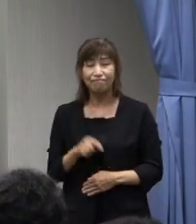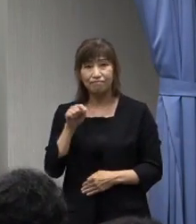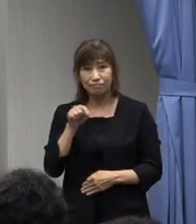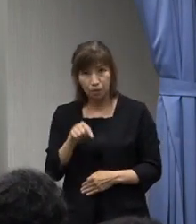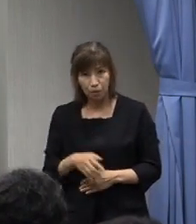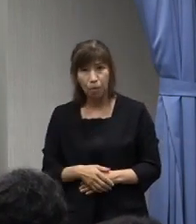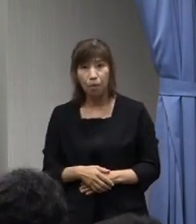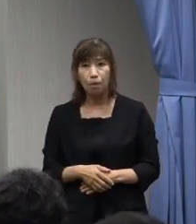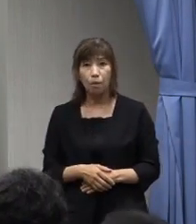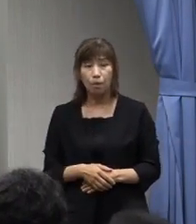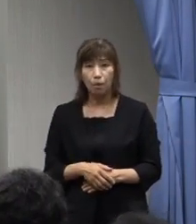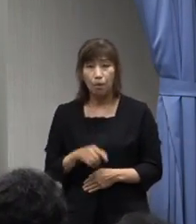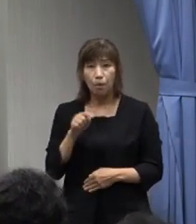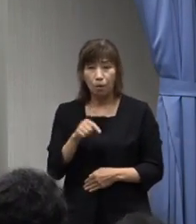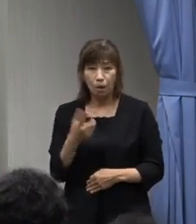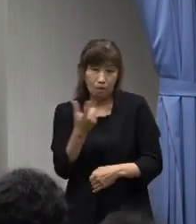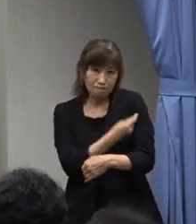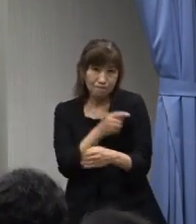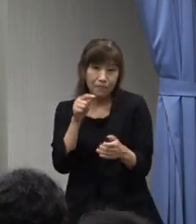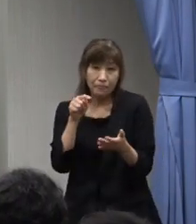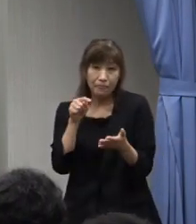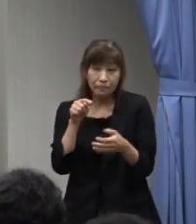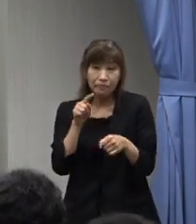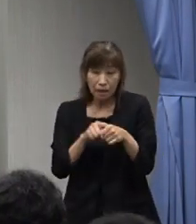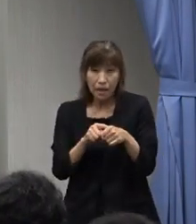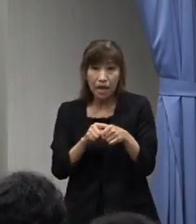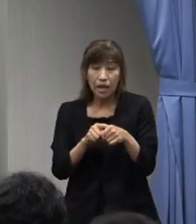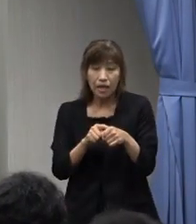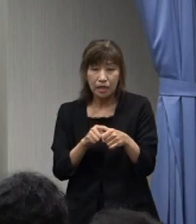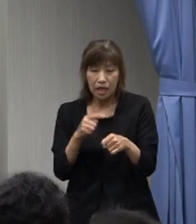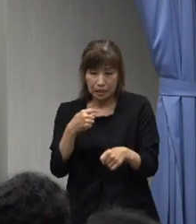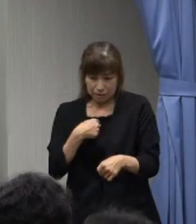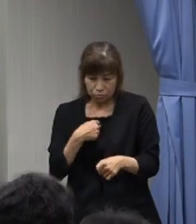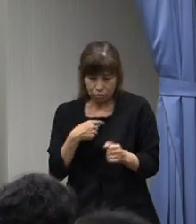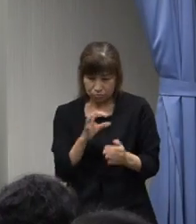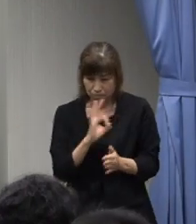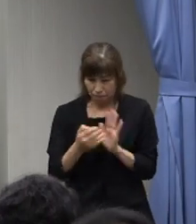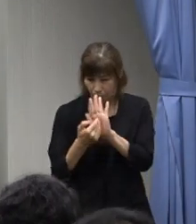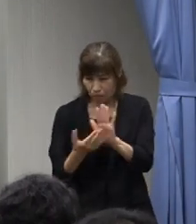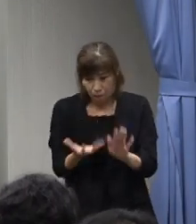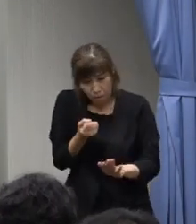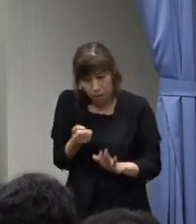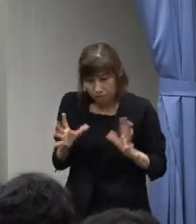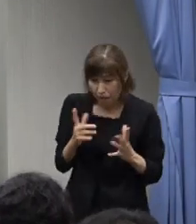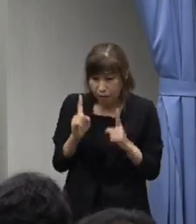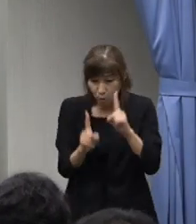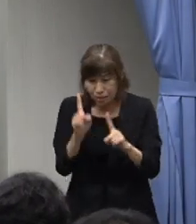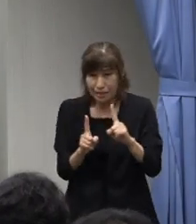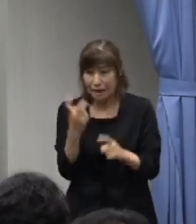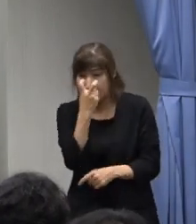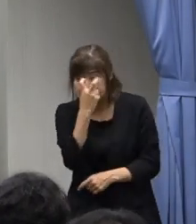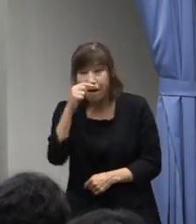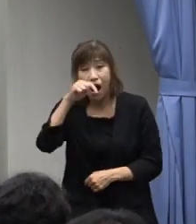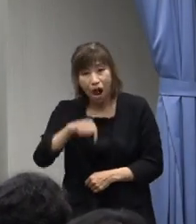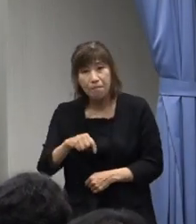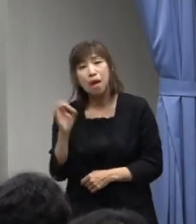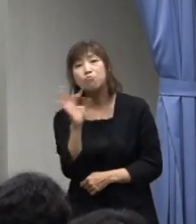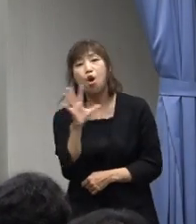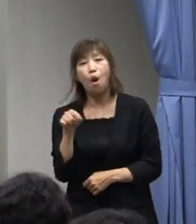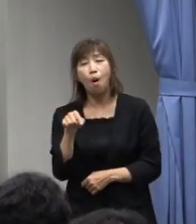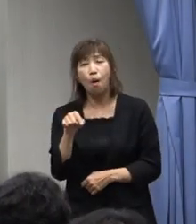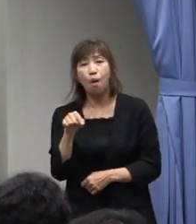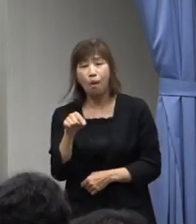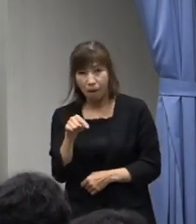してそれのために無料の抗体検査、そして抗体がない方には予防、無料の予防接種を行う事業を令和元年